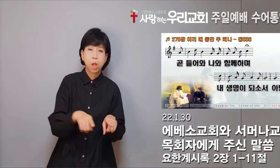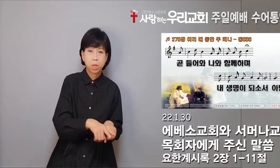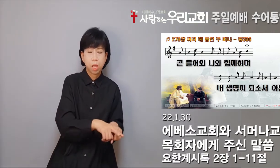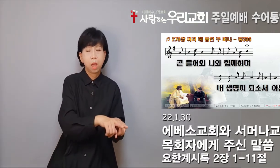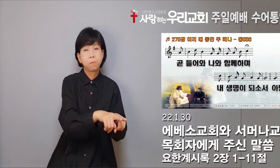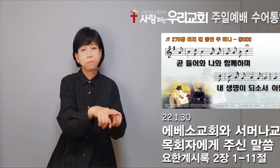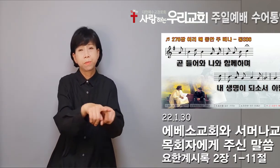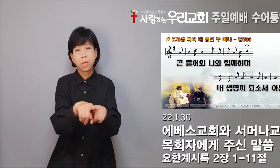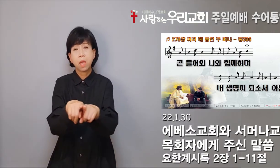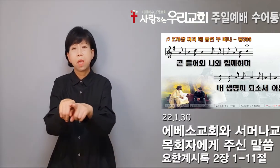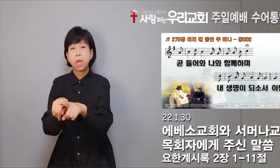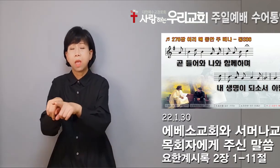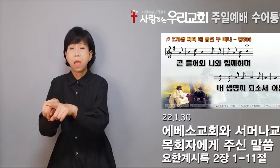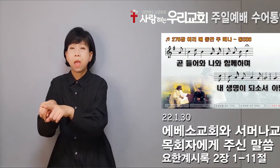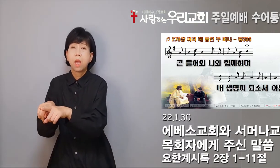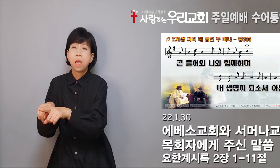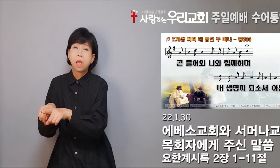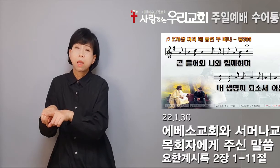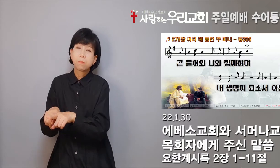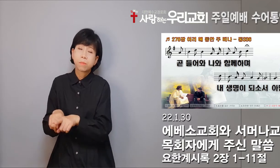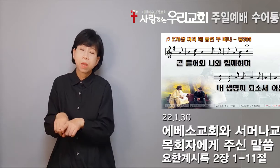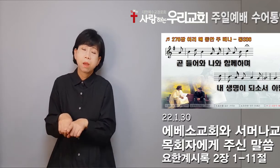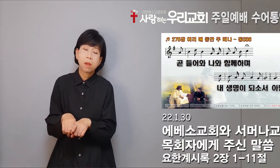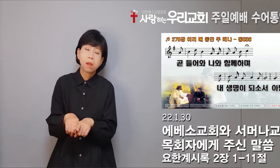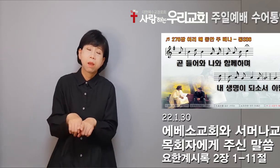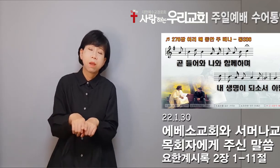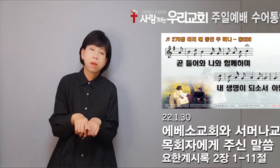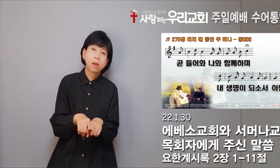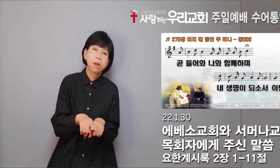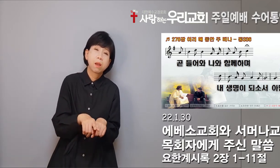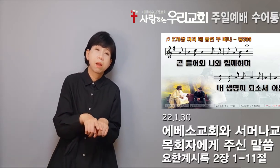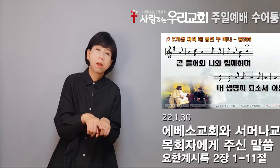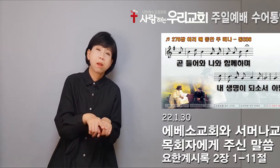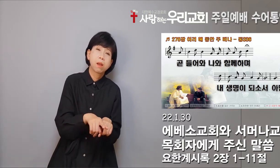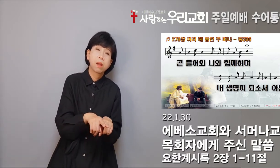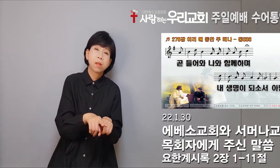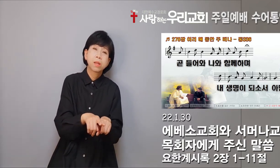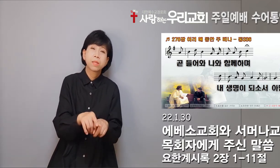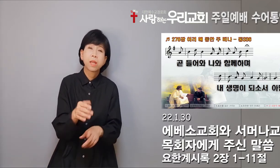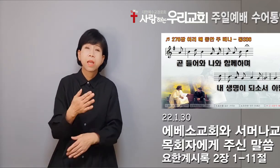겉들어와 나와 함께하며